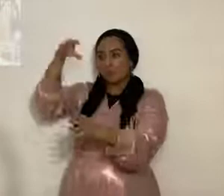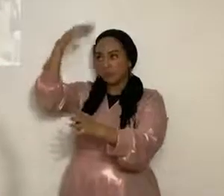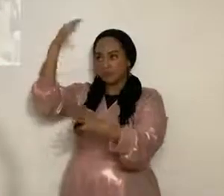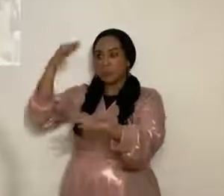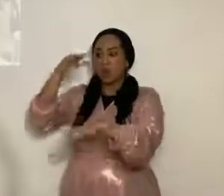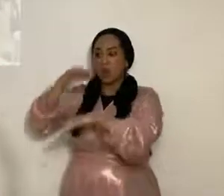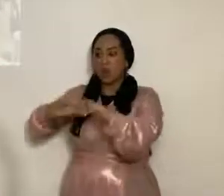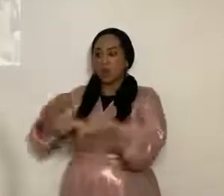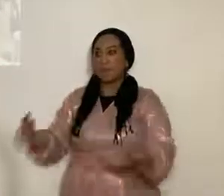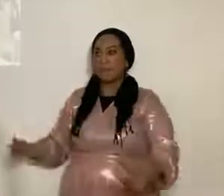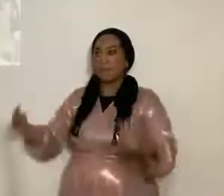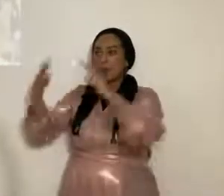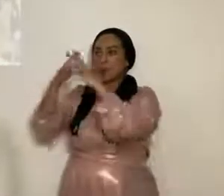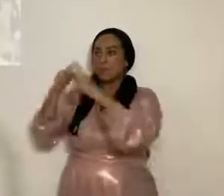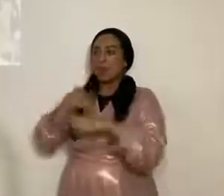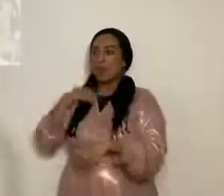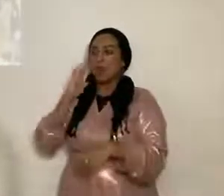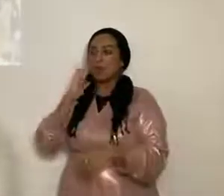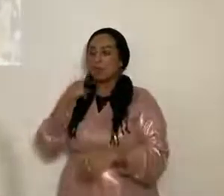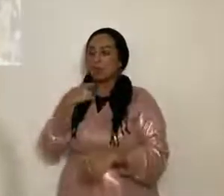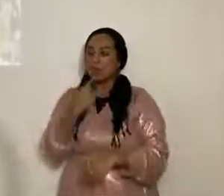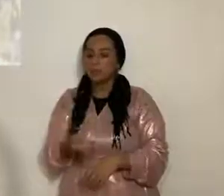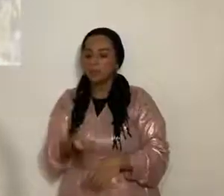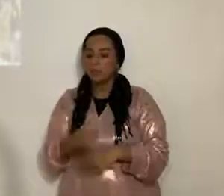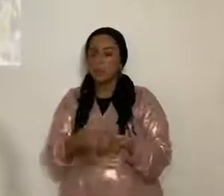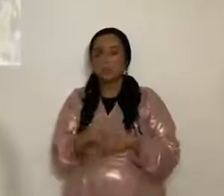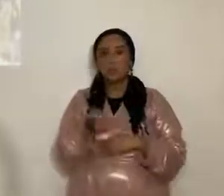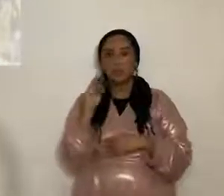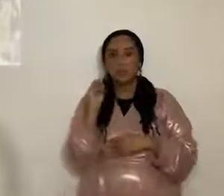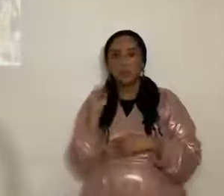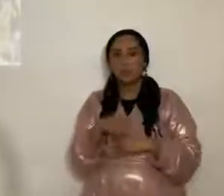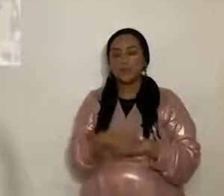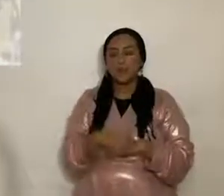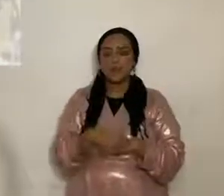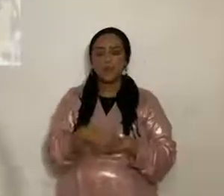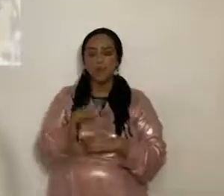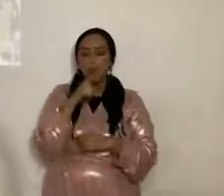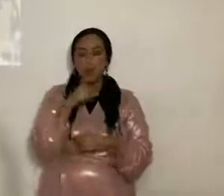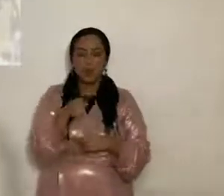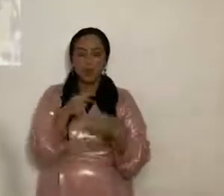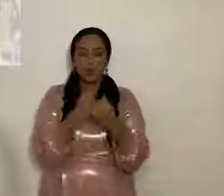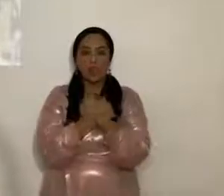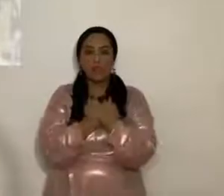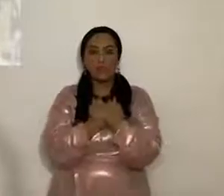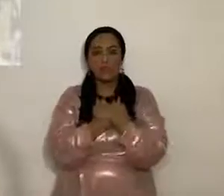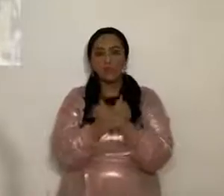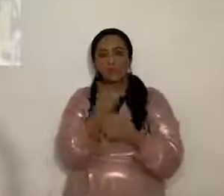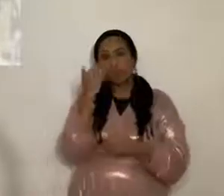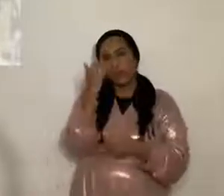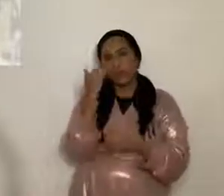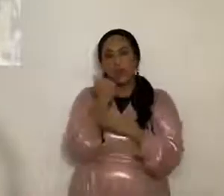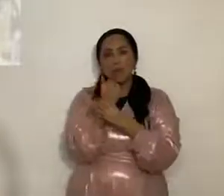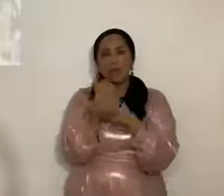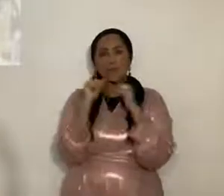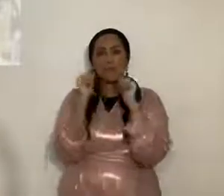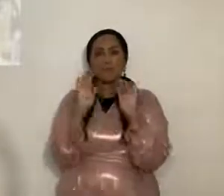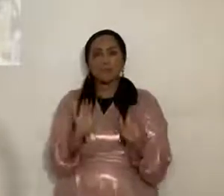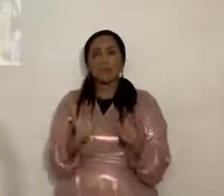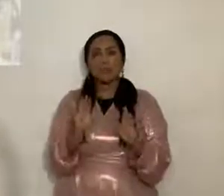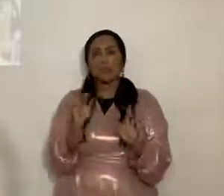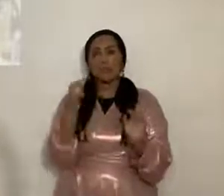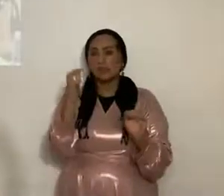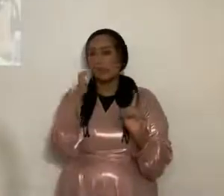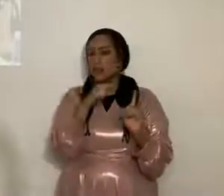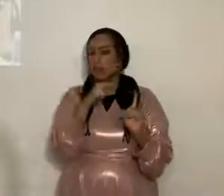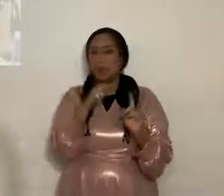uno de los montes que yo te diré. Tremendo. Al que amas. ¿Por qué fue bendecido Abraham? Porque